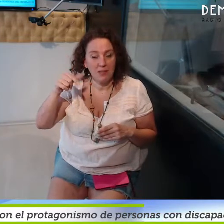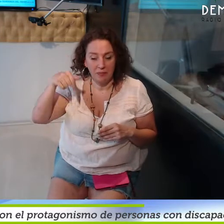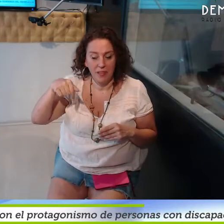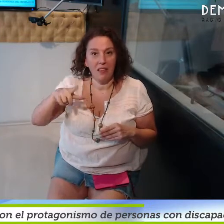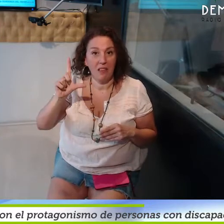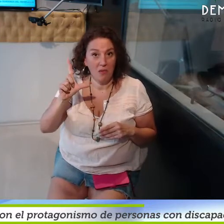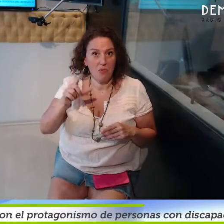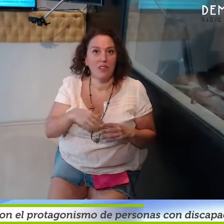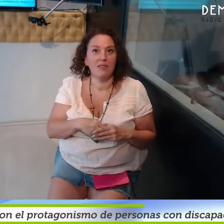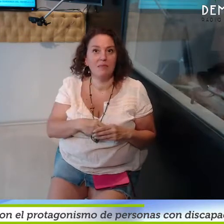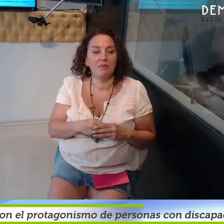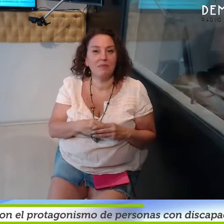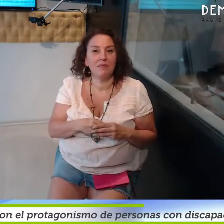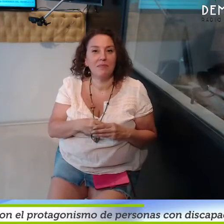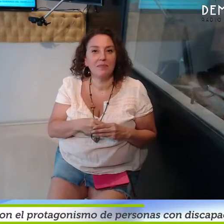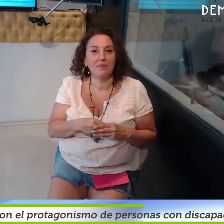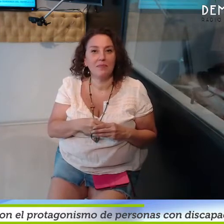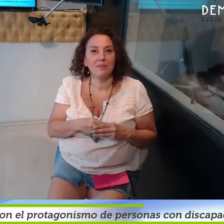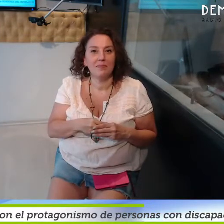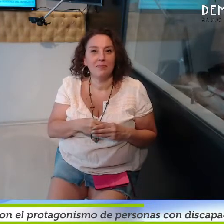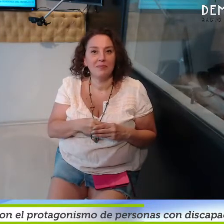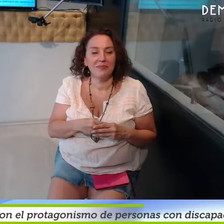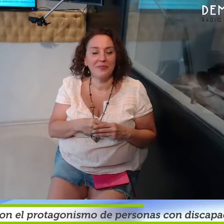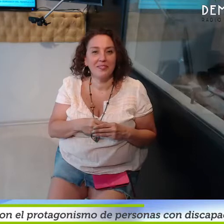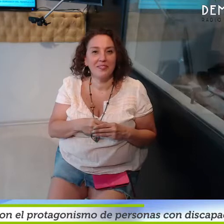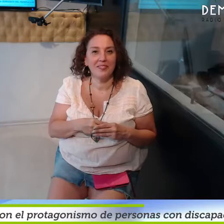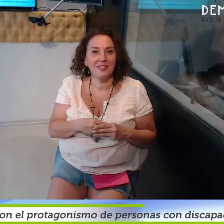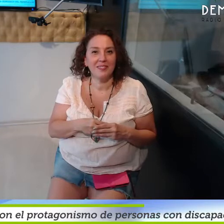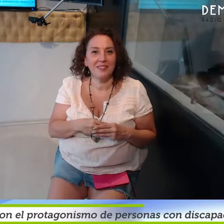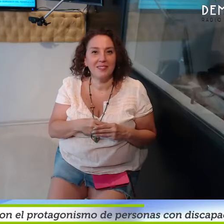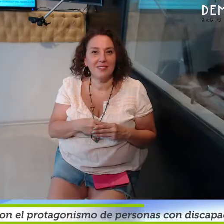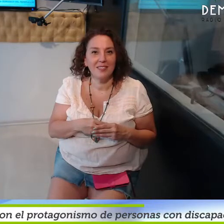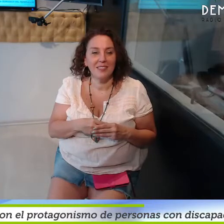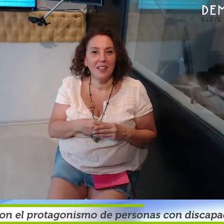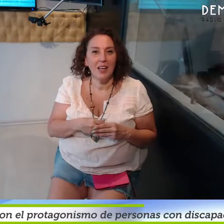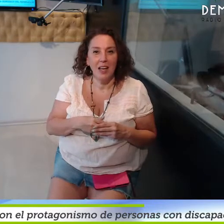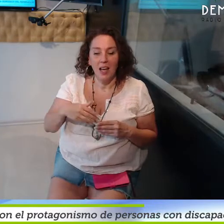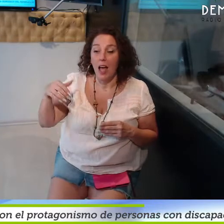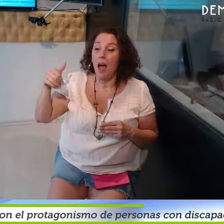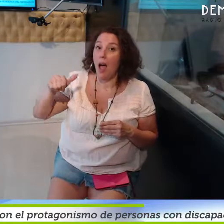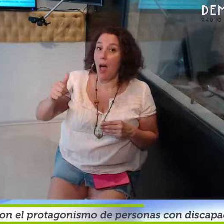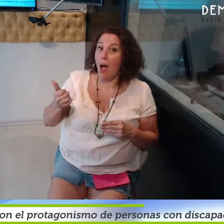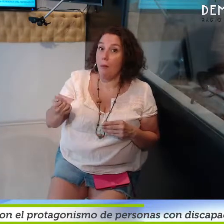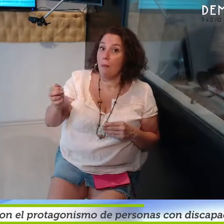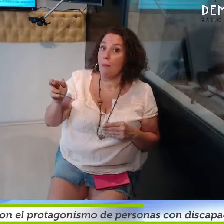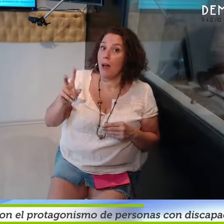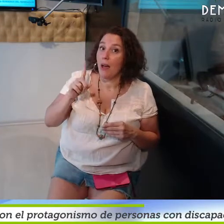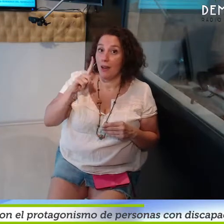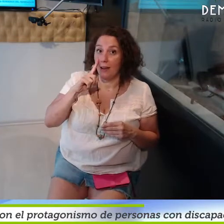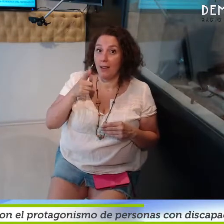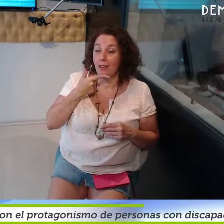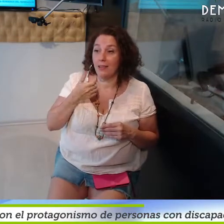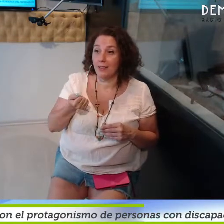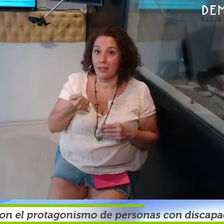empezó. Hace mucho que no miré la vela. Señorita Marisa. Sí, mira. ¿Qué?